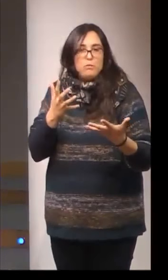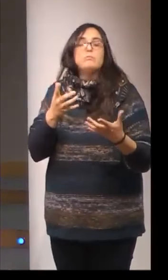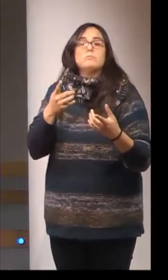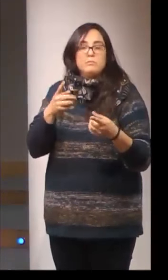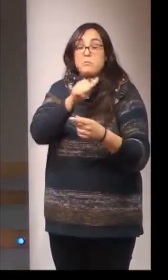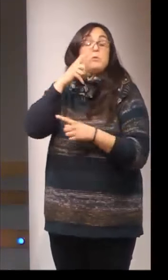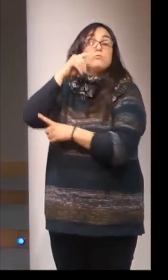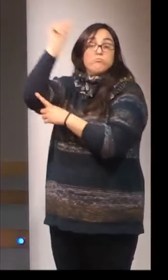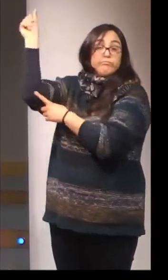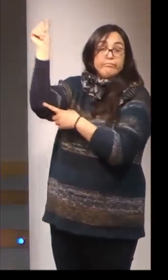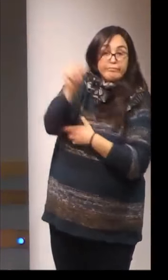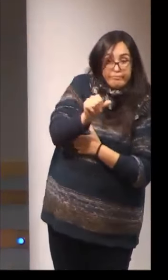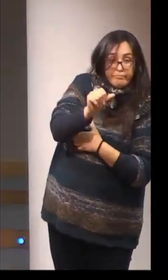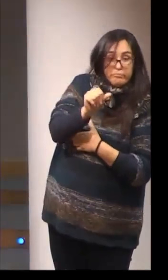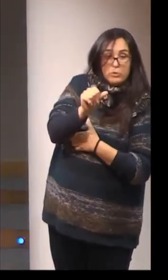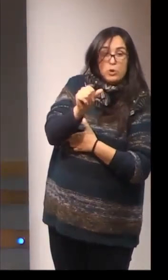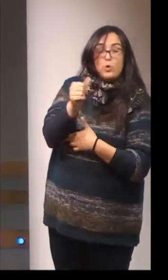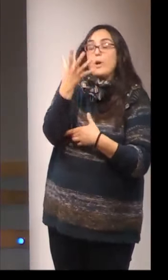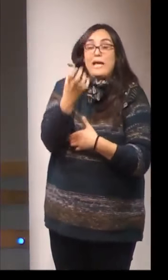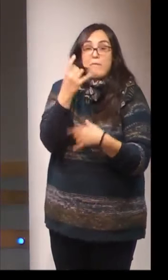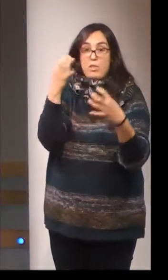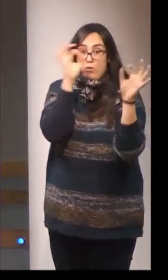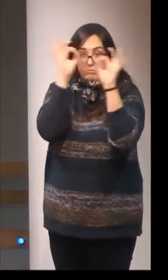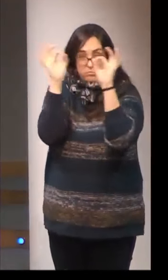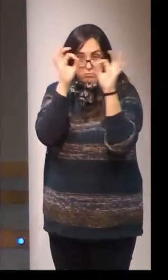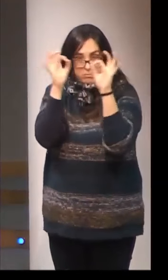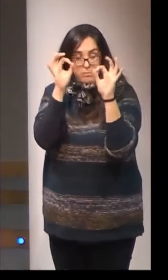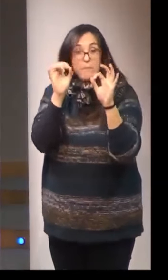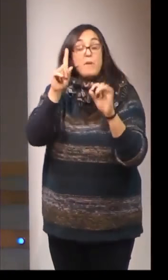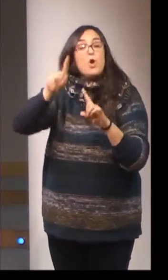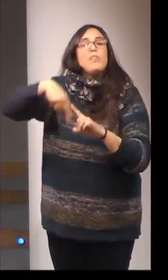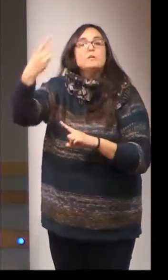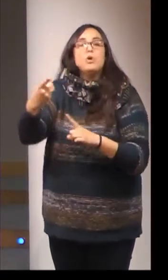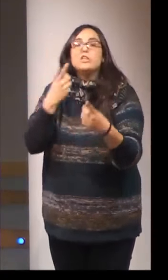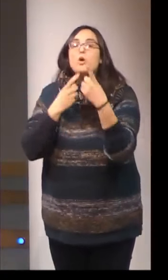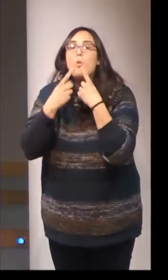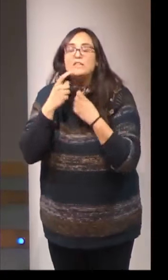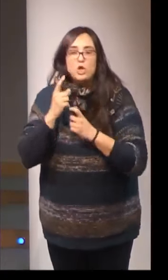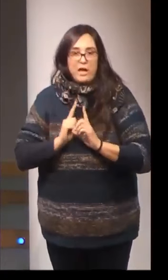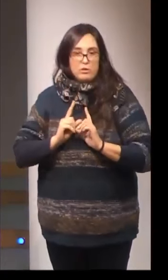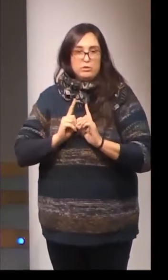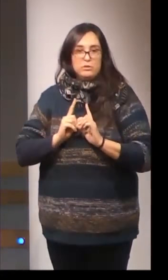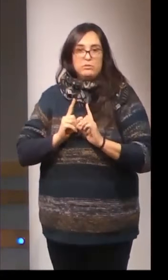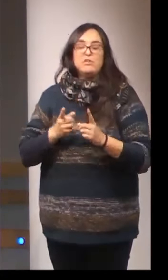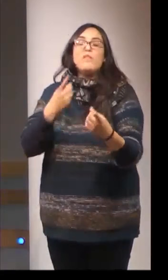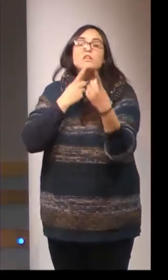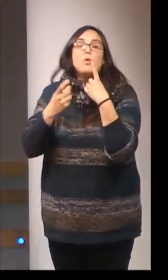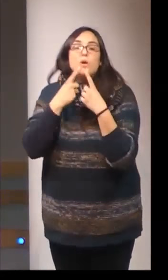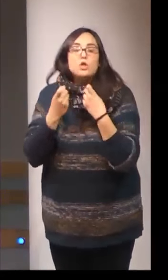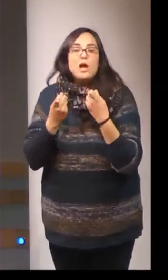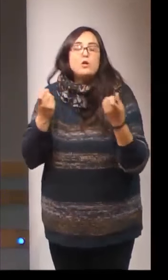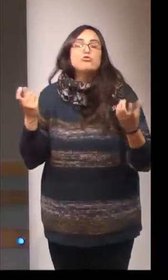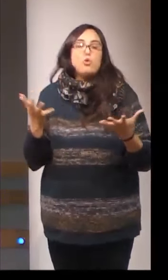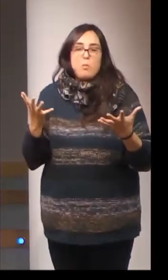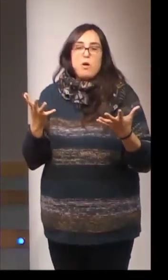lo que persigue es que después de la grabación del rastreo de los